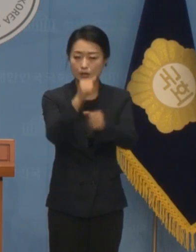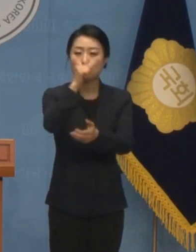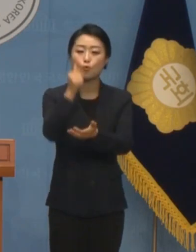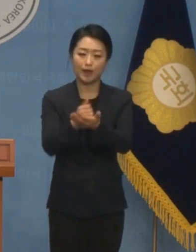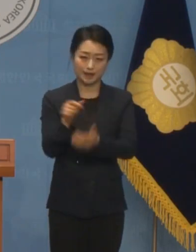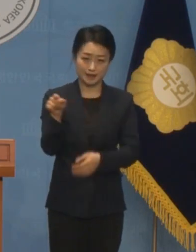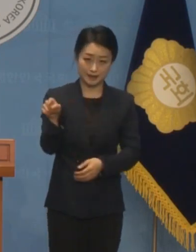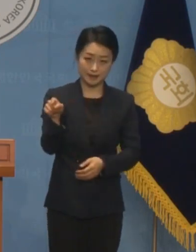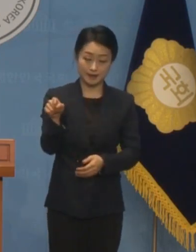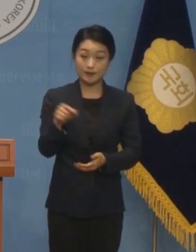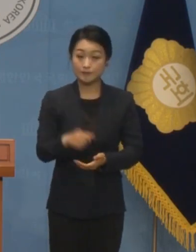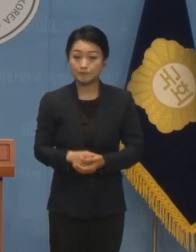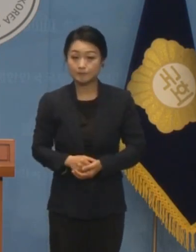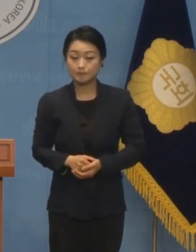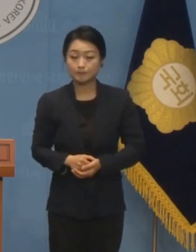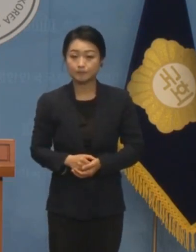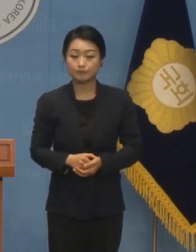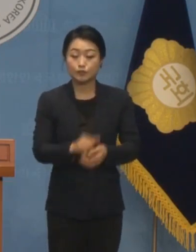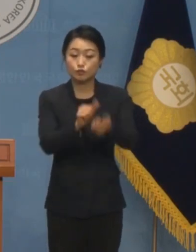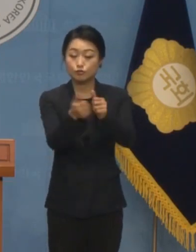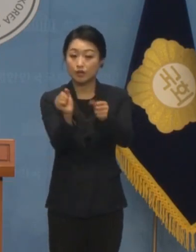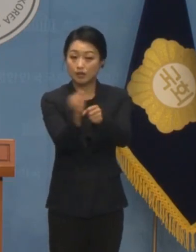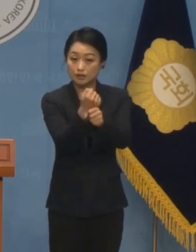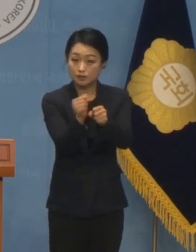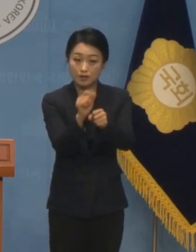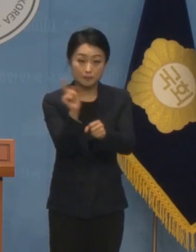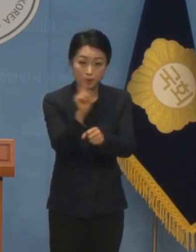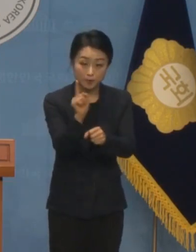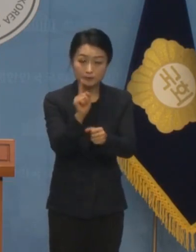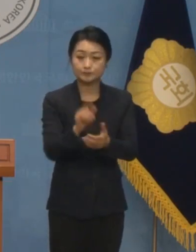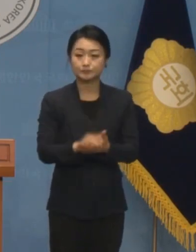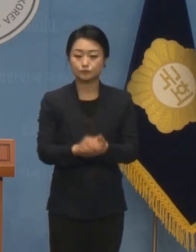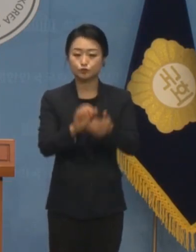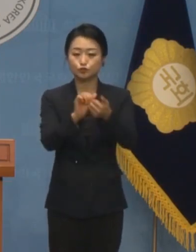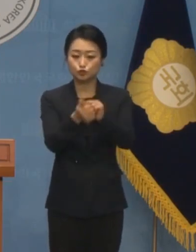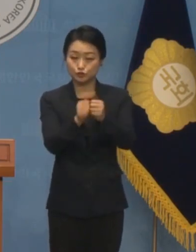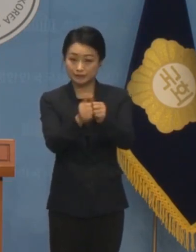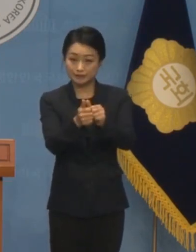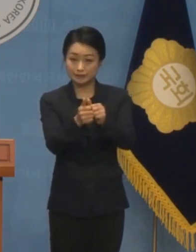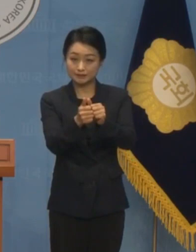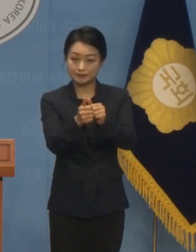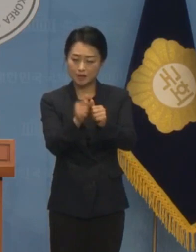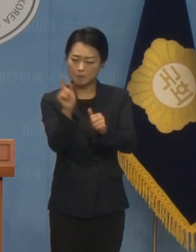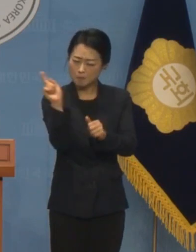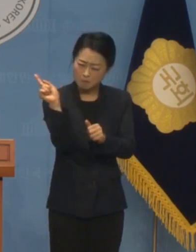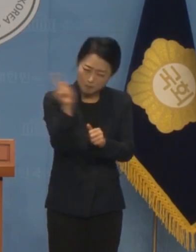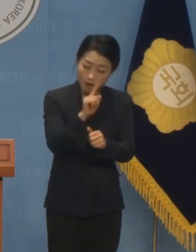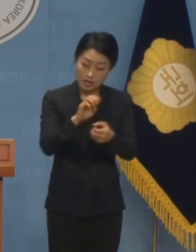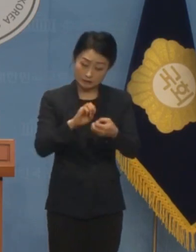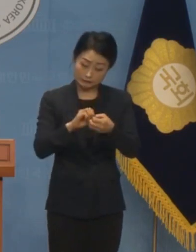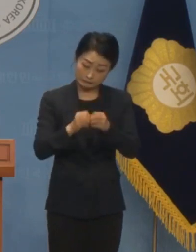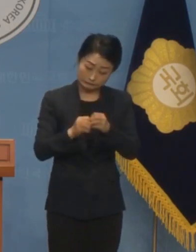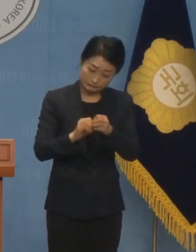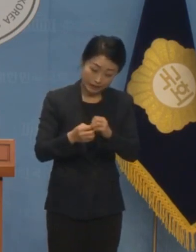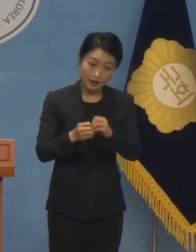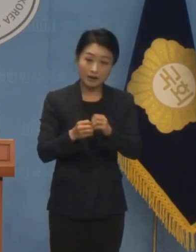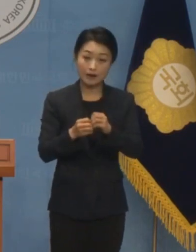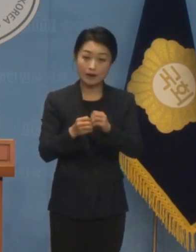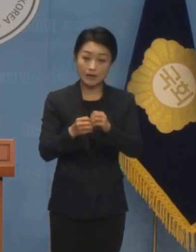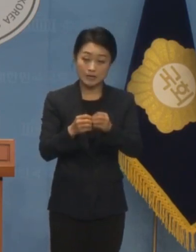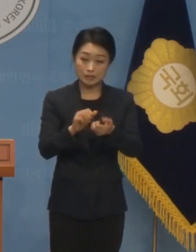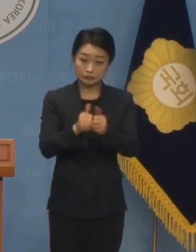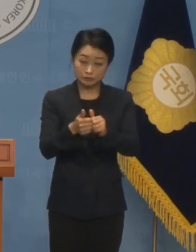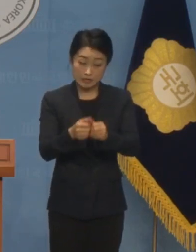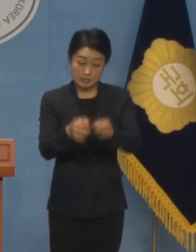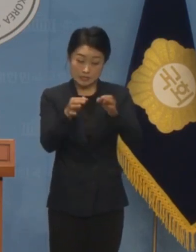있습니다. 시세 조종이라는 것은 주식시장에서 어떤 방식으로 했든지 그게 한 번에